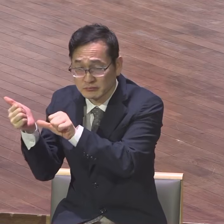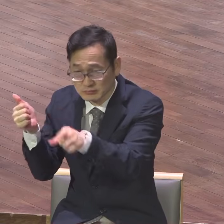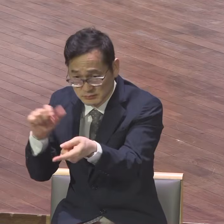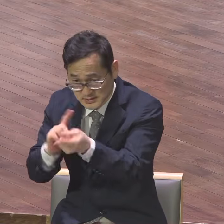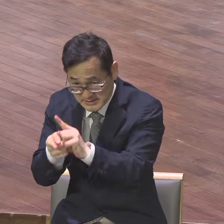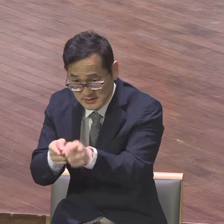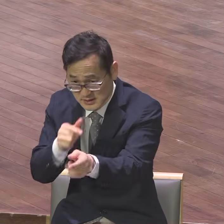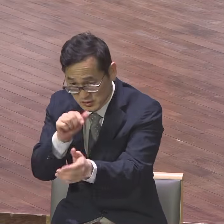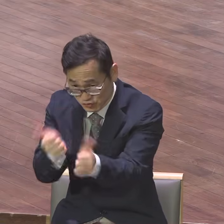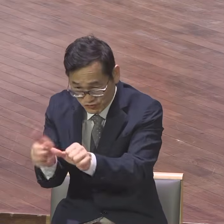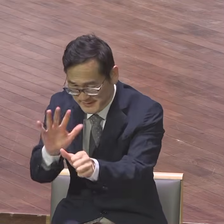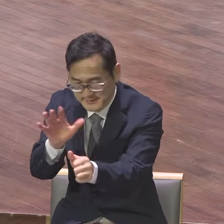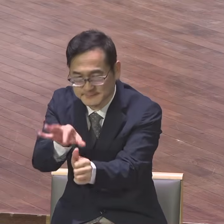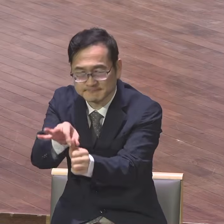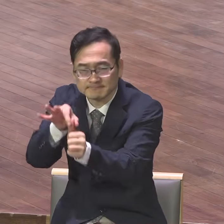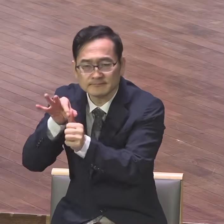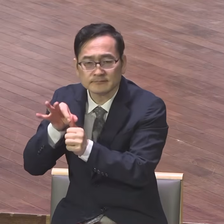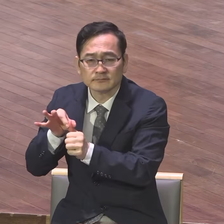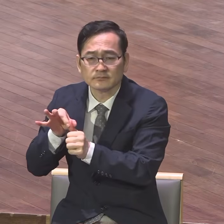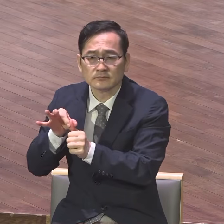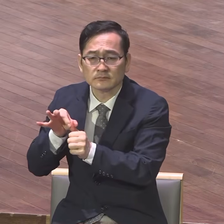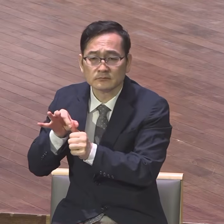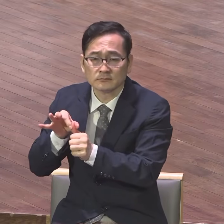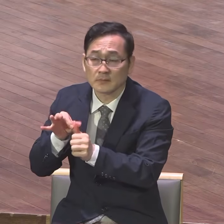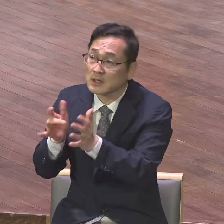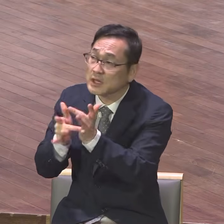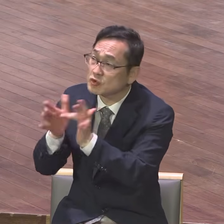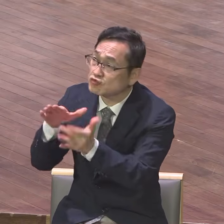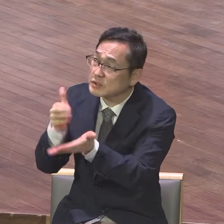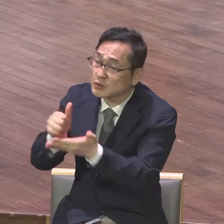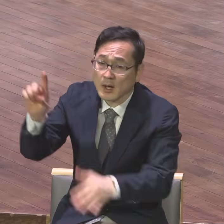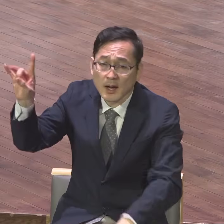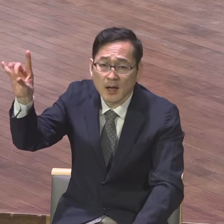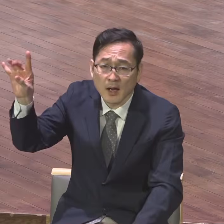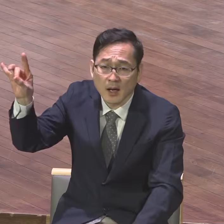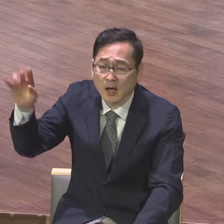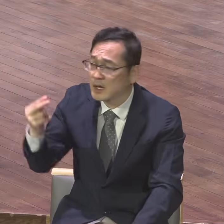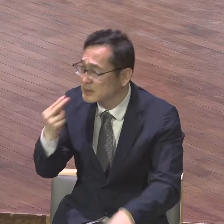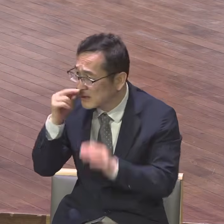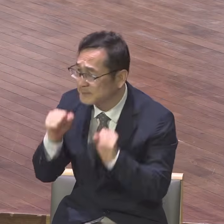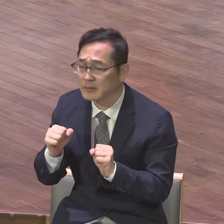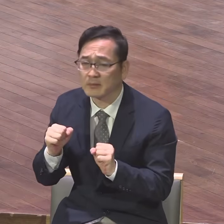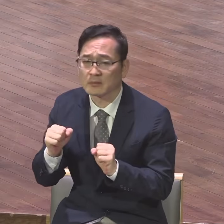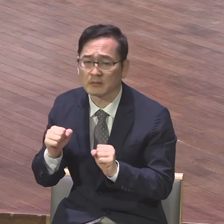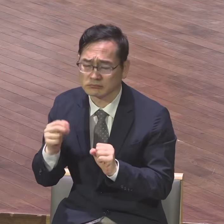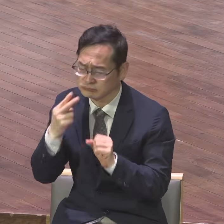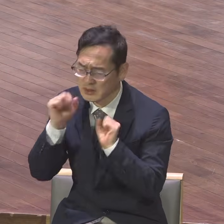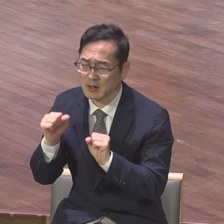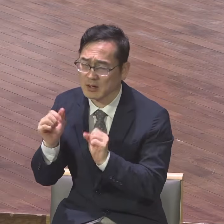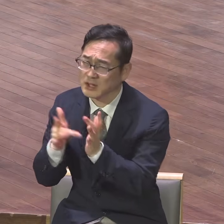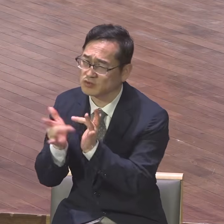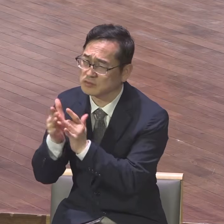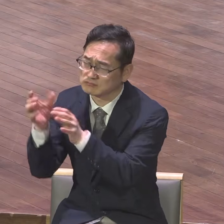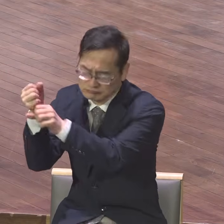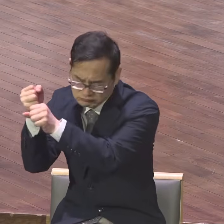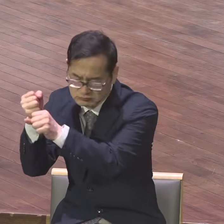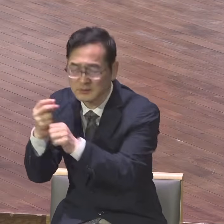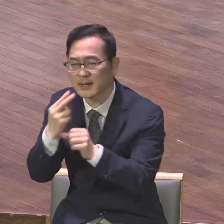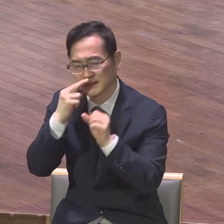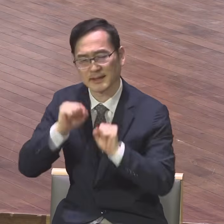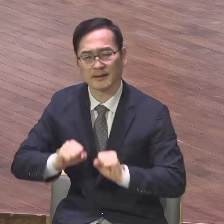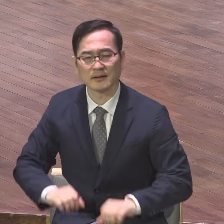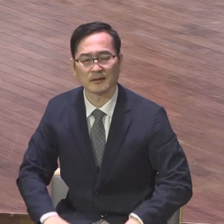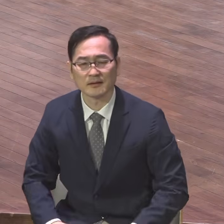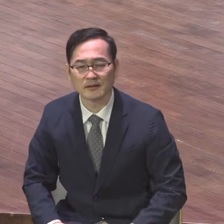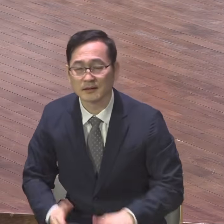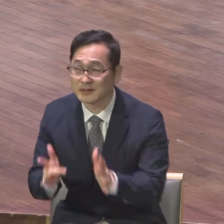그 길, 그 방법, 그것이 바로 예수 그리스도였습니다. 예수